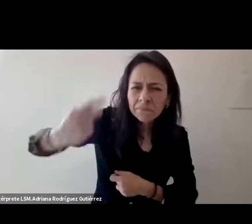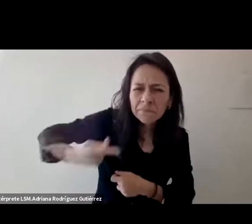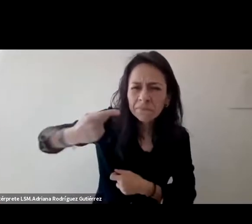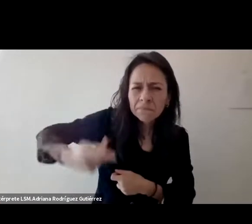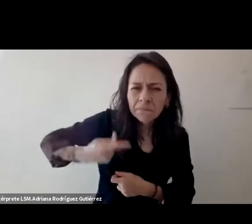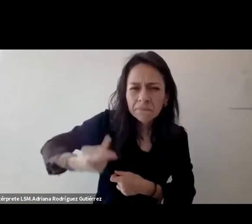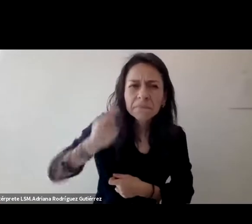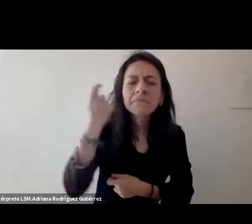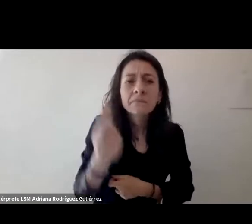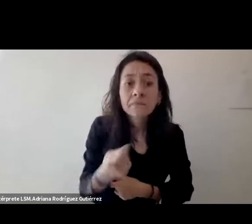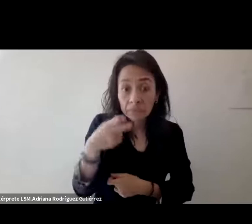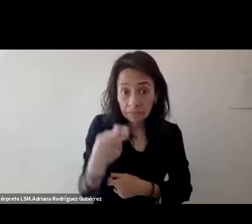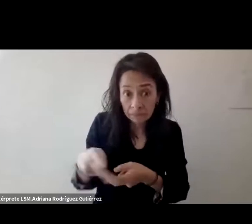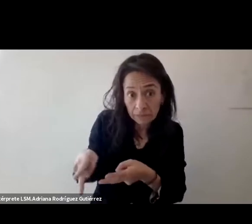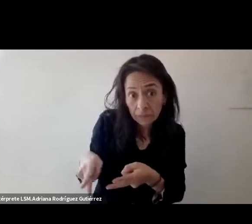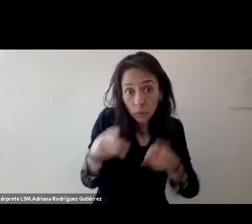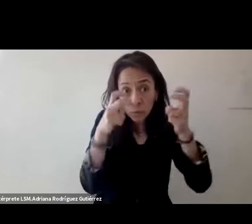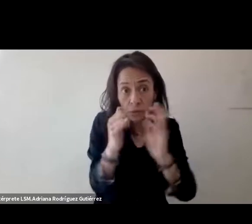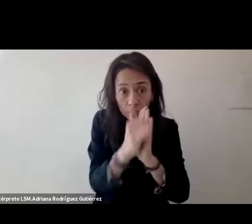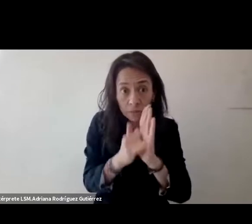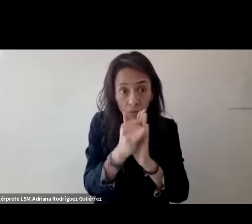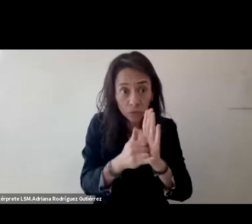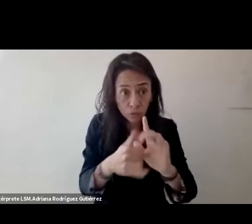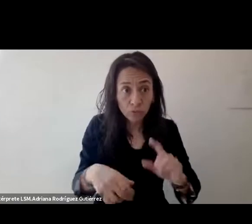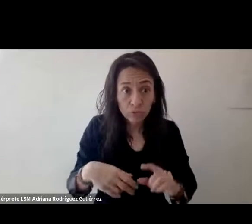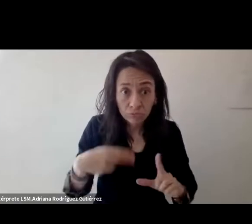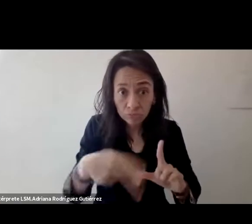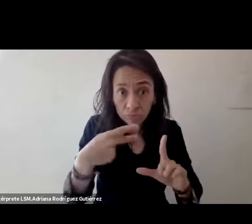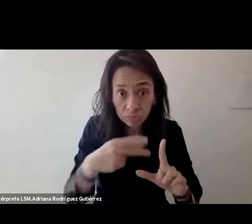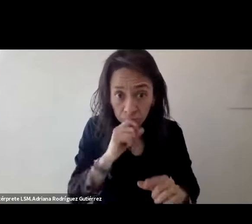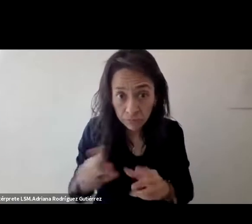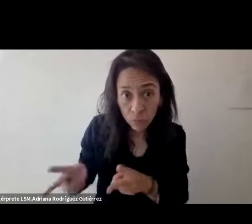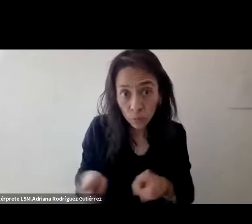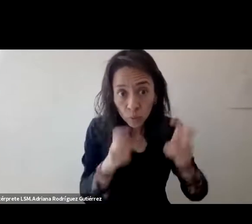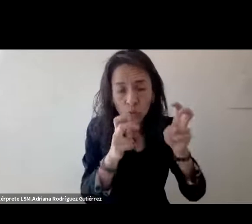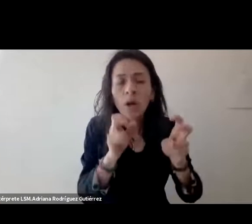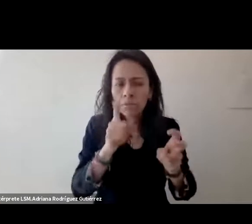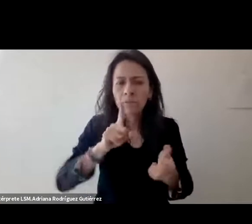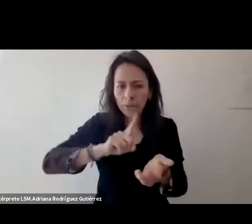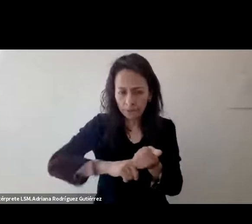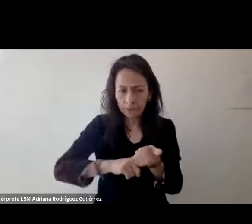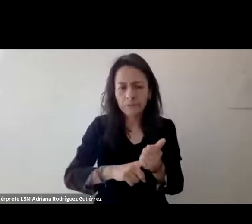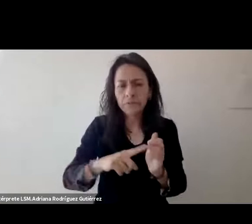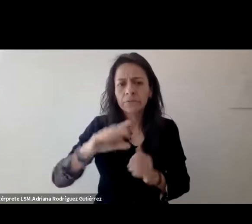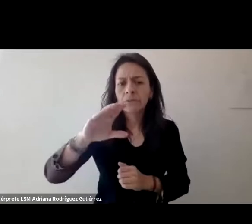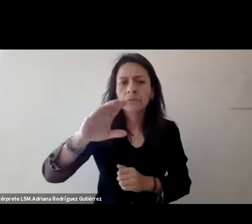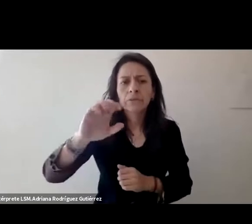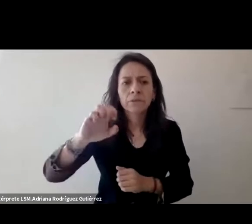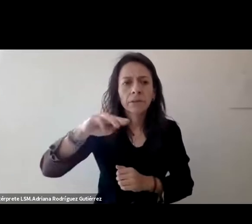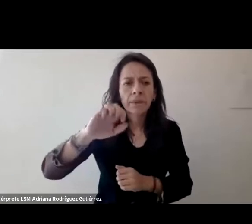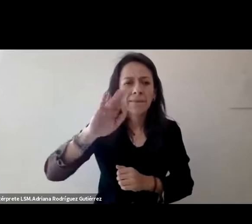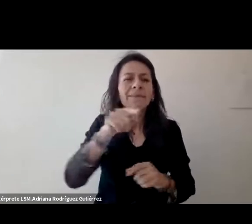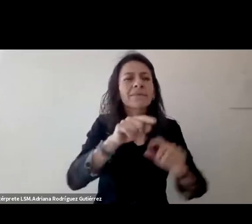en YouTube, esta sesión estará en el canal del CEMEFI de YouTube. Así buscan canal